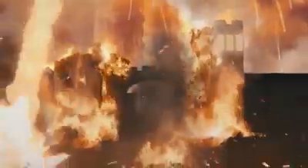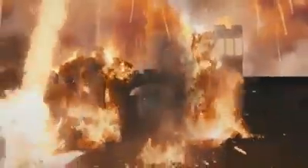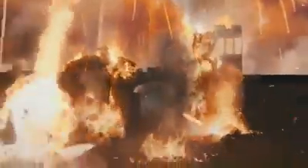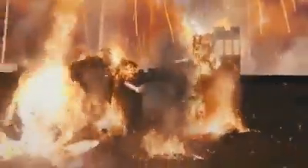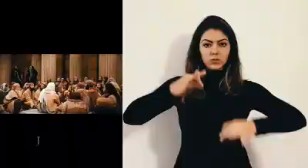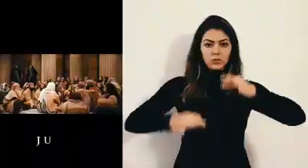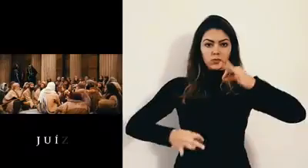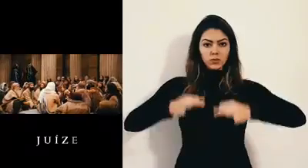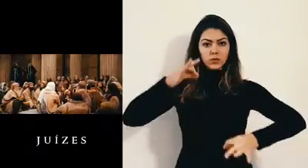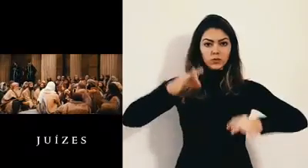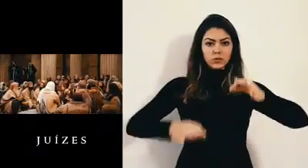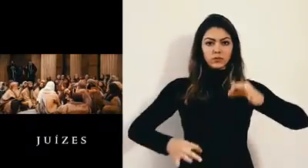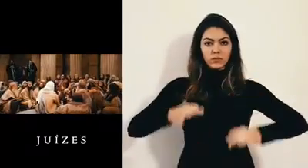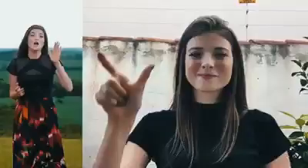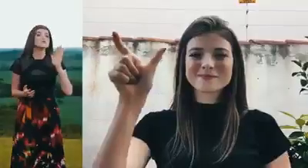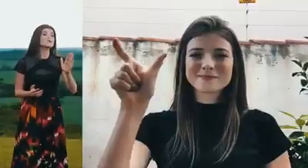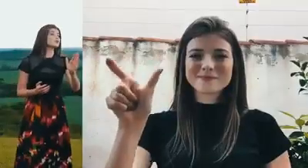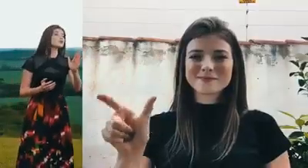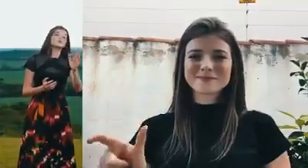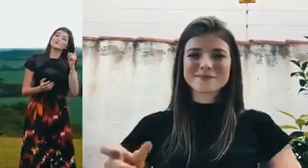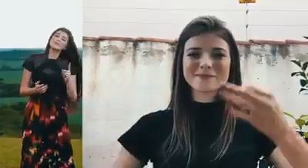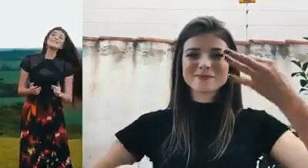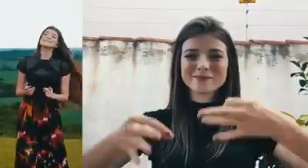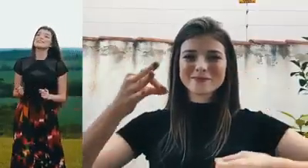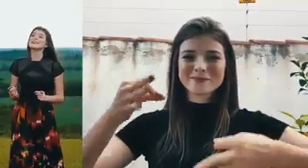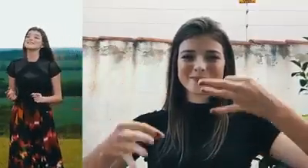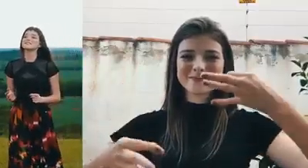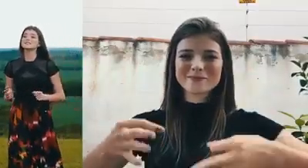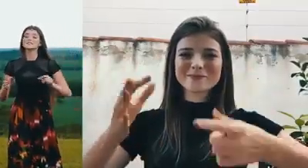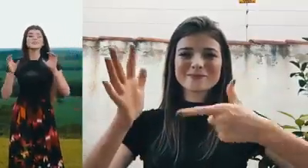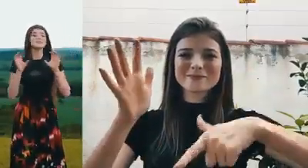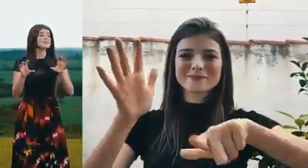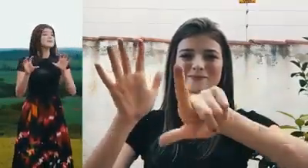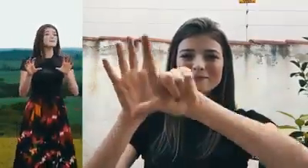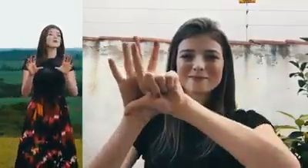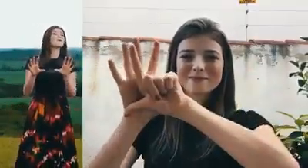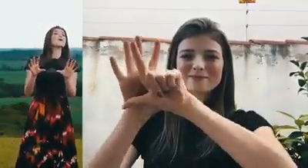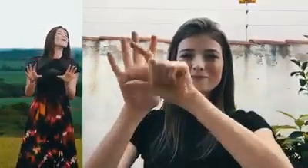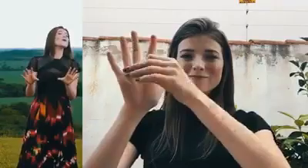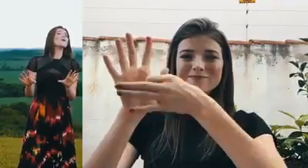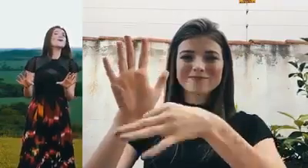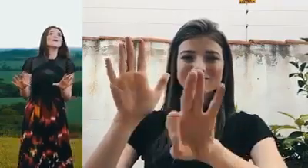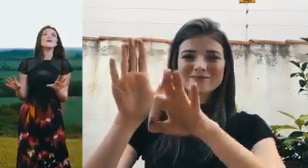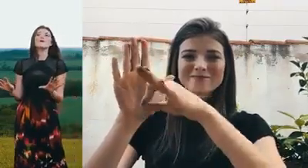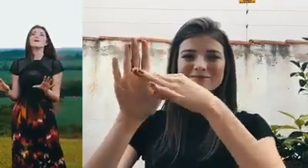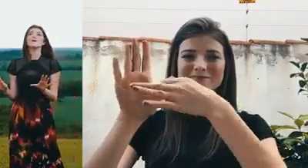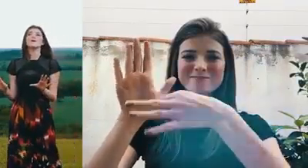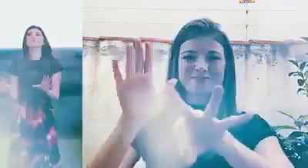vencedor. Em Juízes, é o justo juiz que a lei santa aplicou.